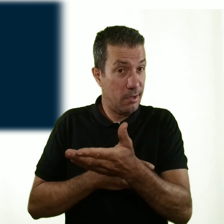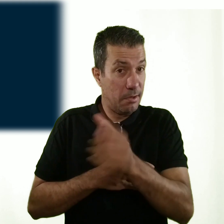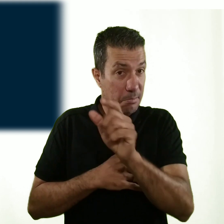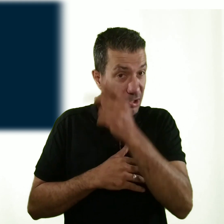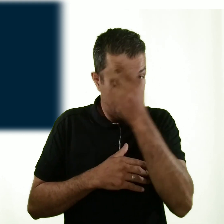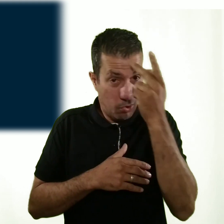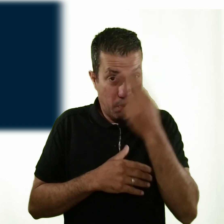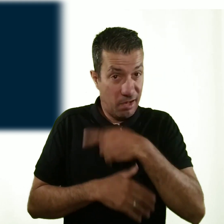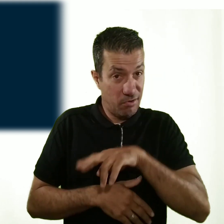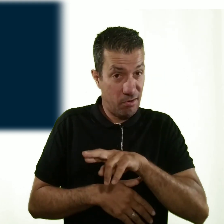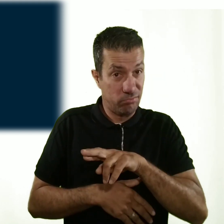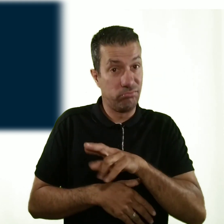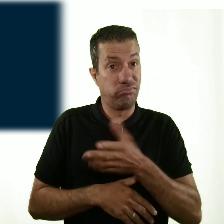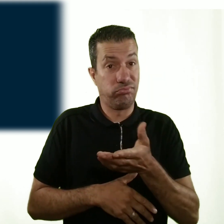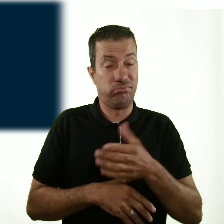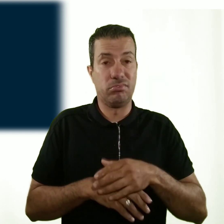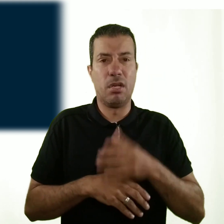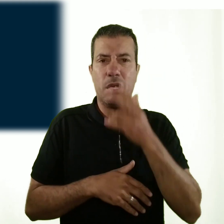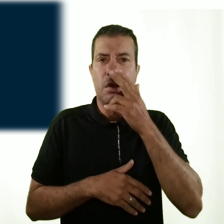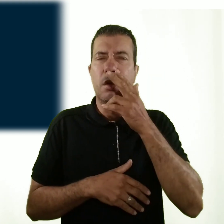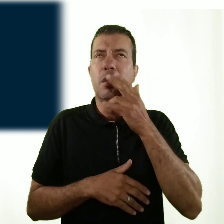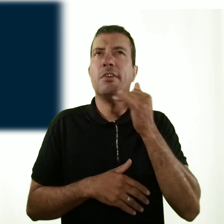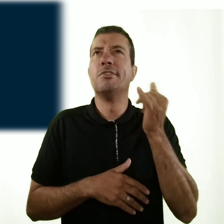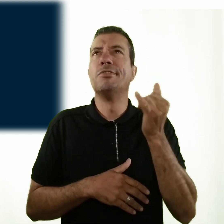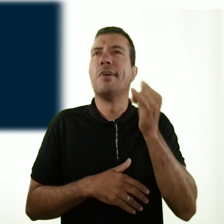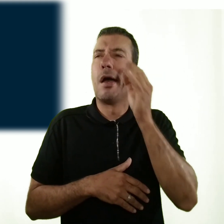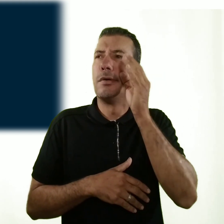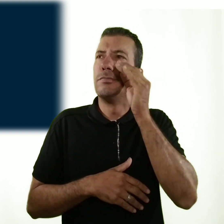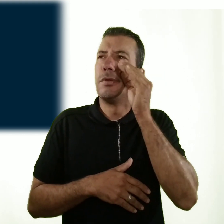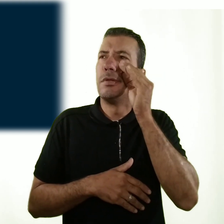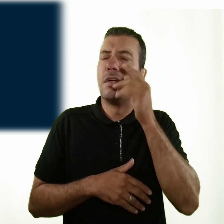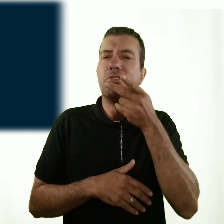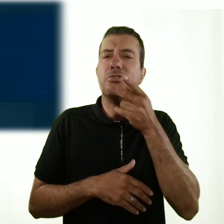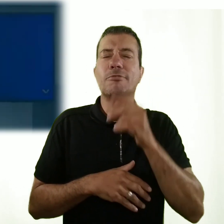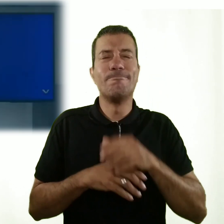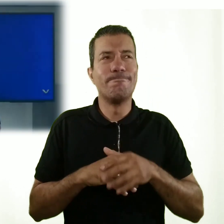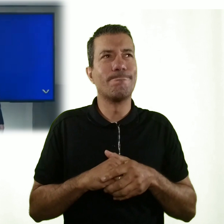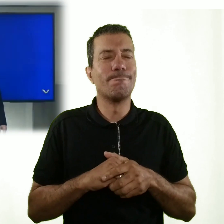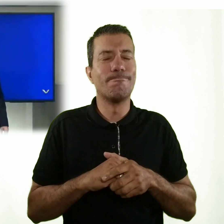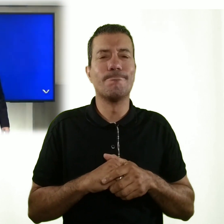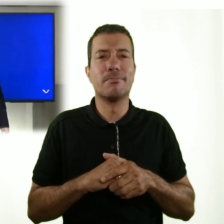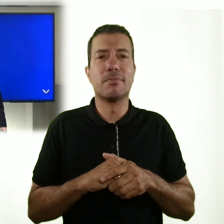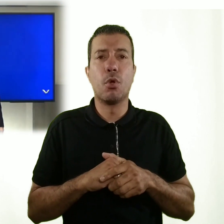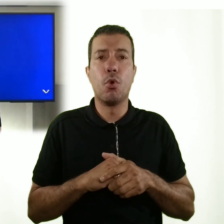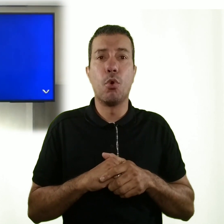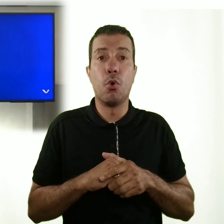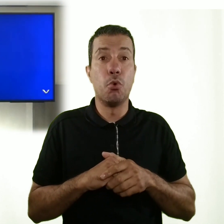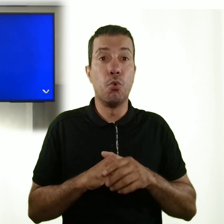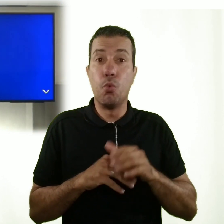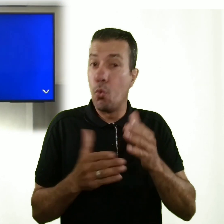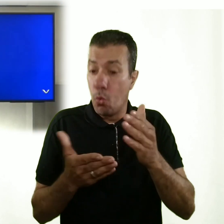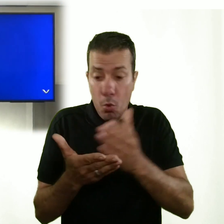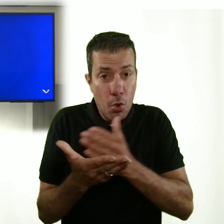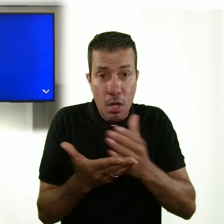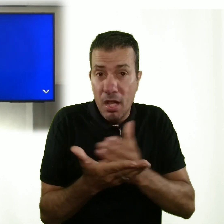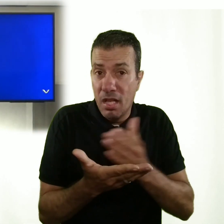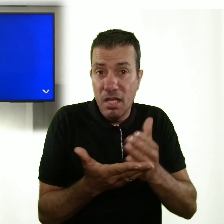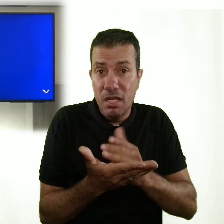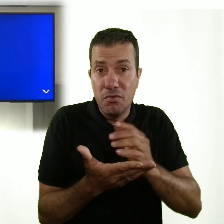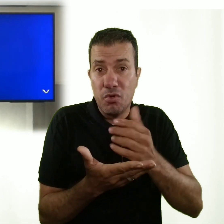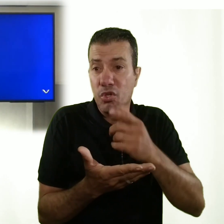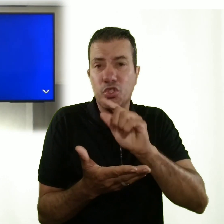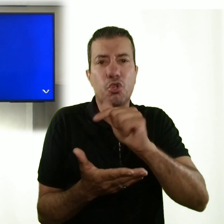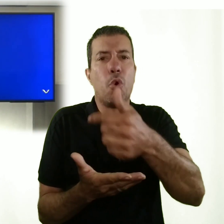O que eu acho interessante é que nenhum outro livro de qualquer outra religião